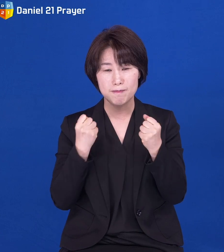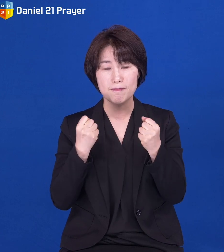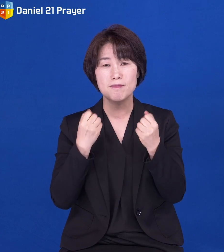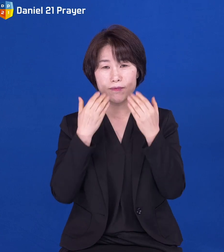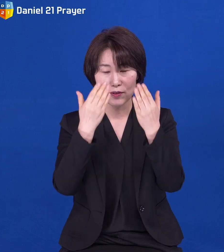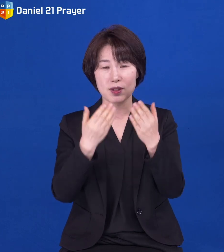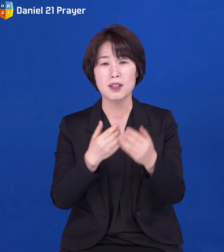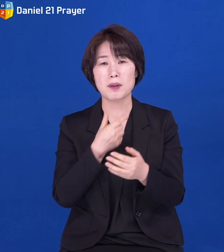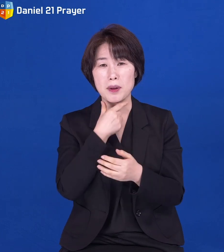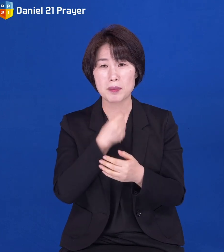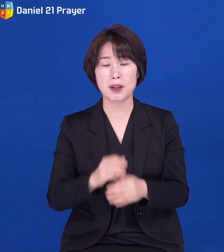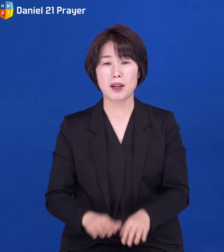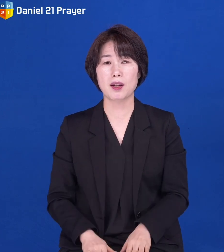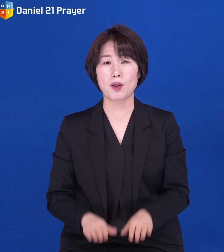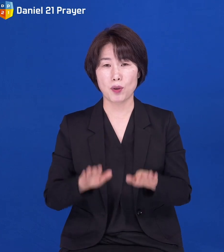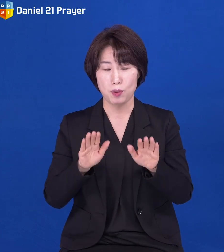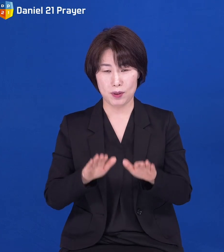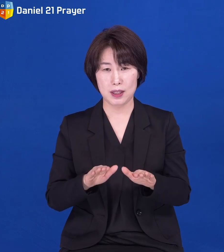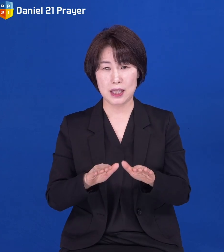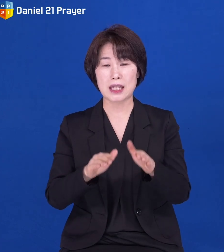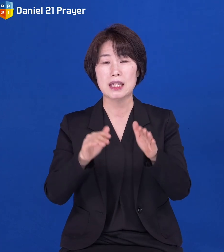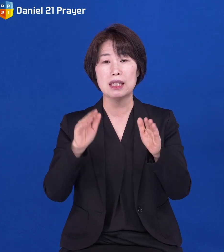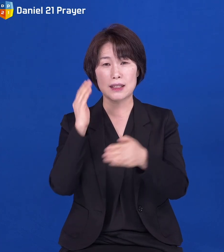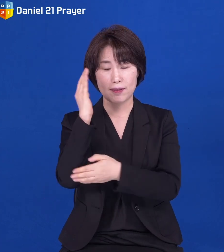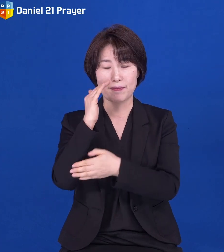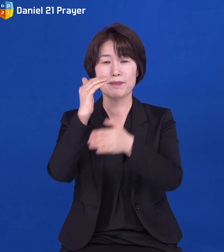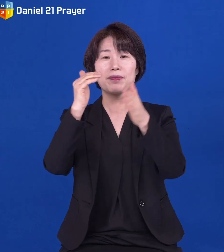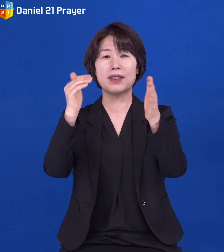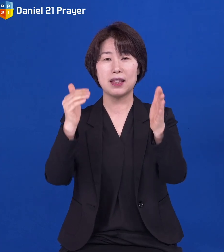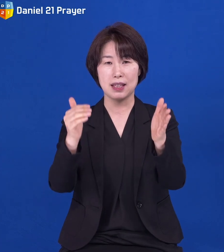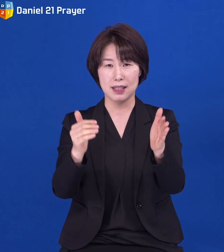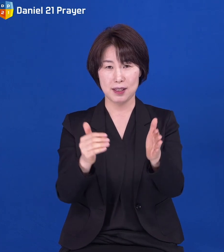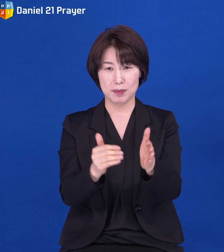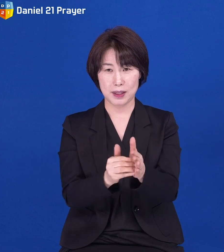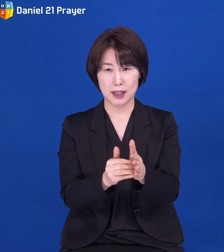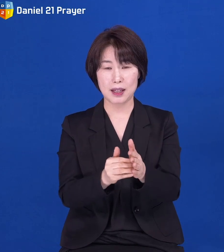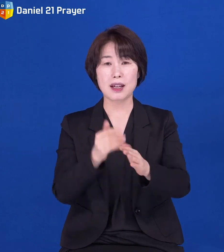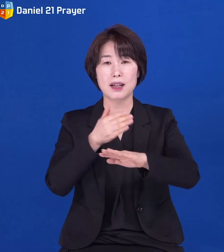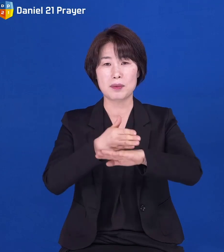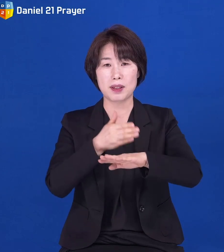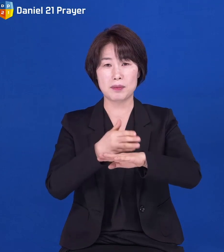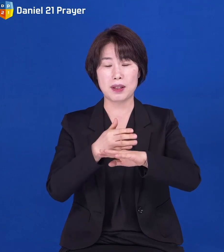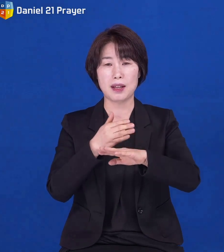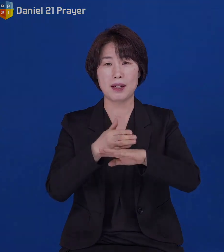좋겠습니다. 네, 제가 간증을 여기까지 할게요. 감사합니다.